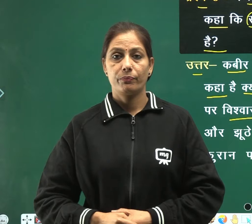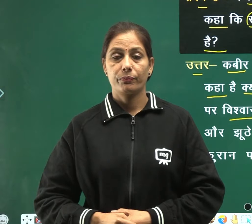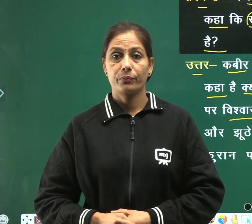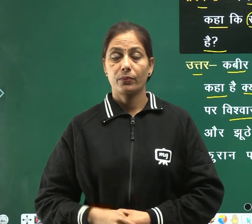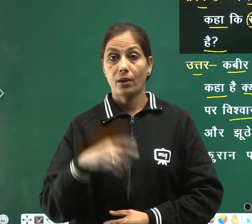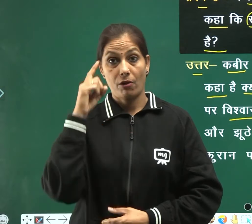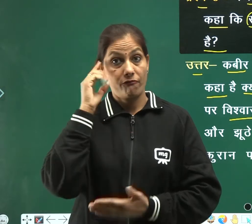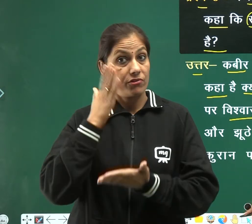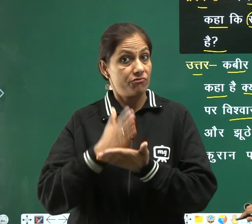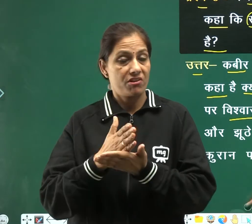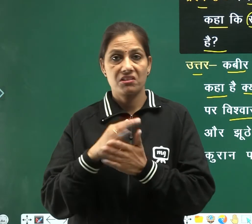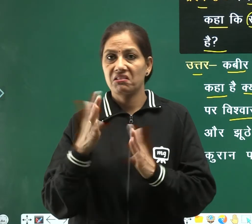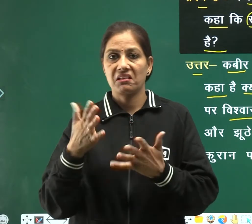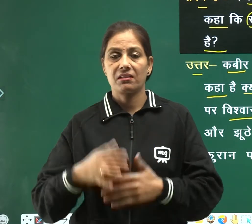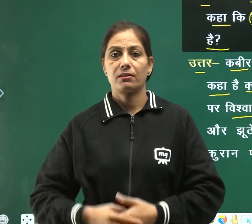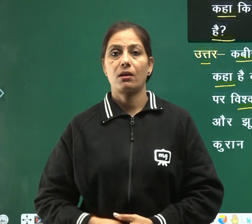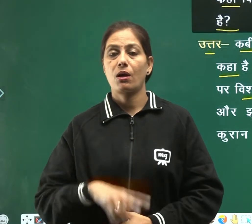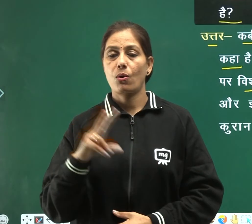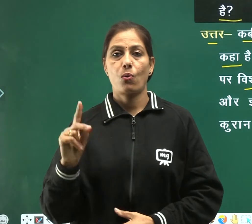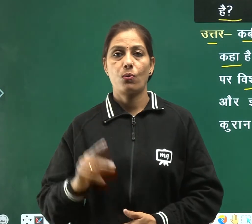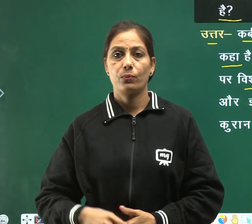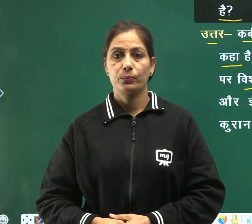विश्वास नहीं करता और